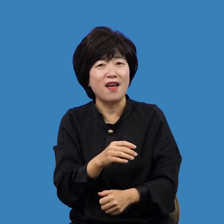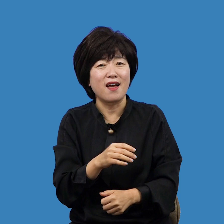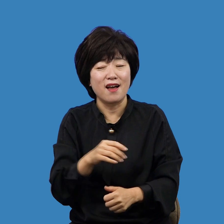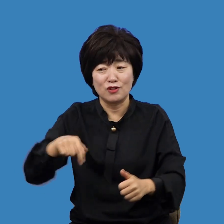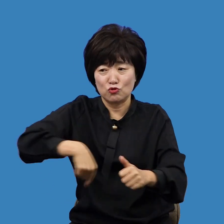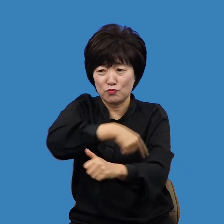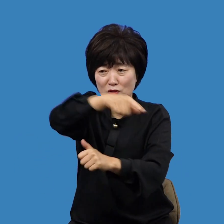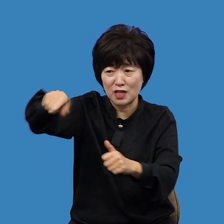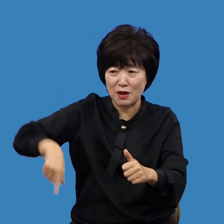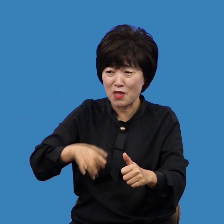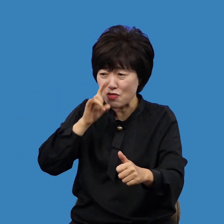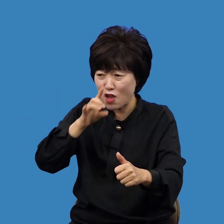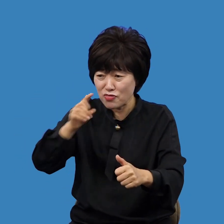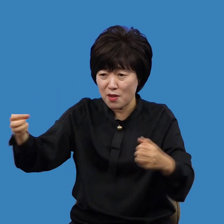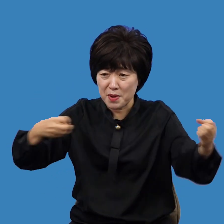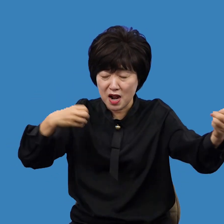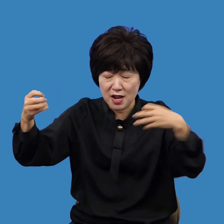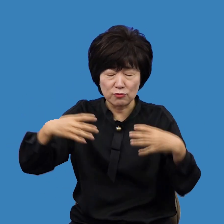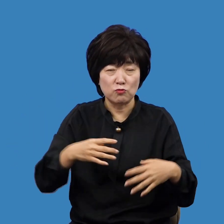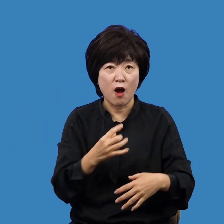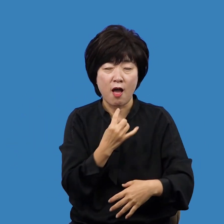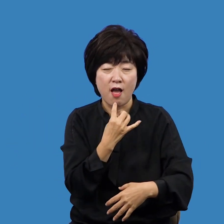이게 이제 권력의 영인데